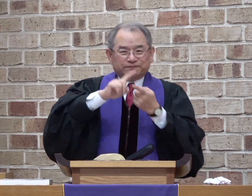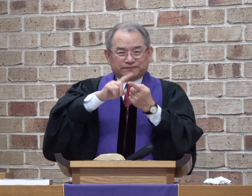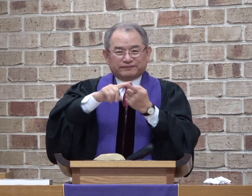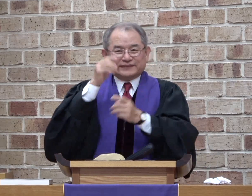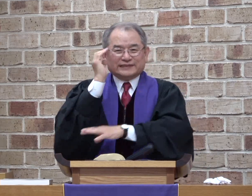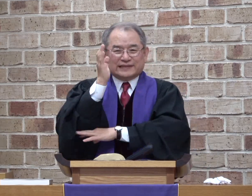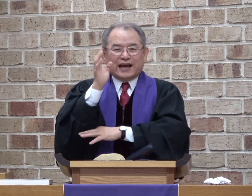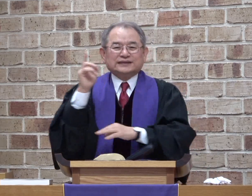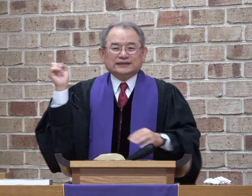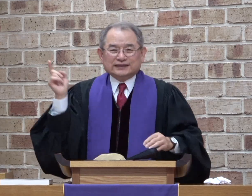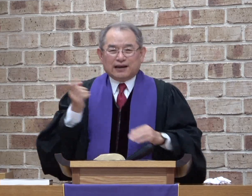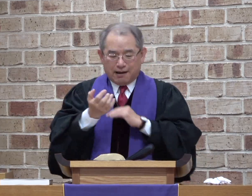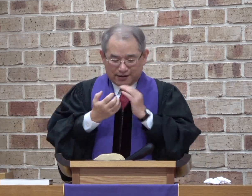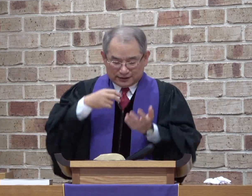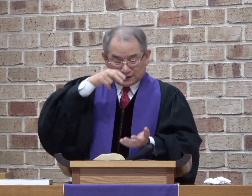이야기입니다.